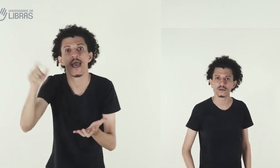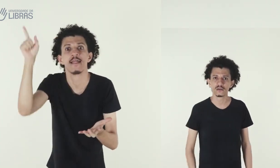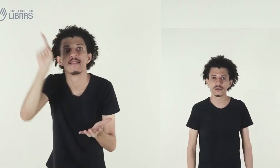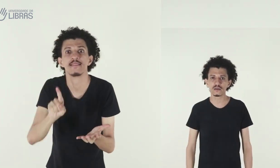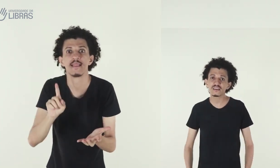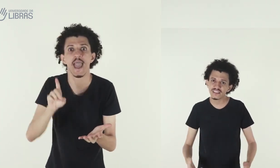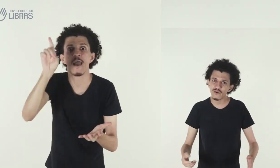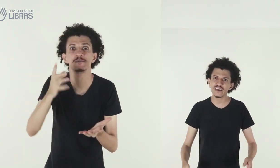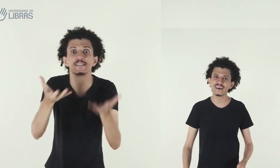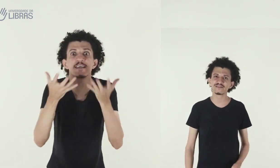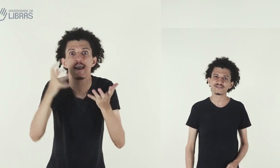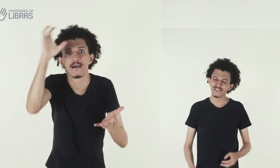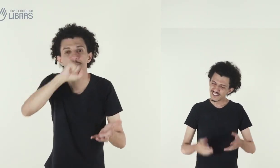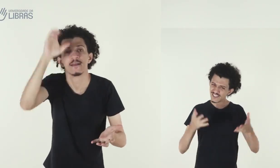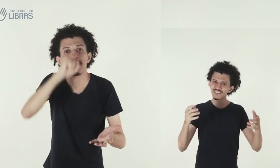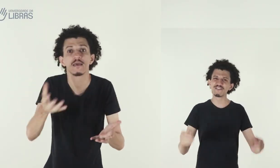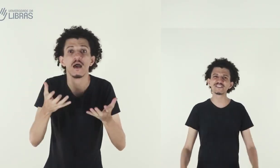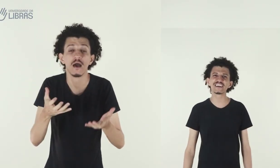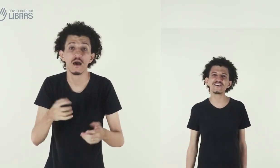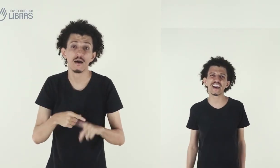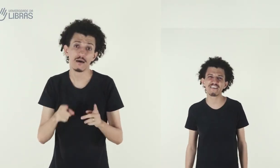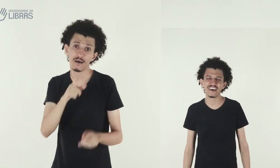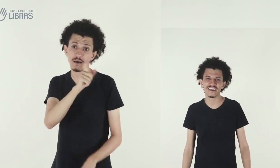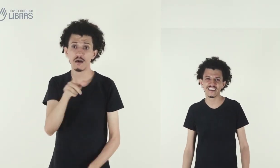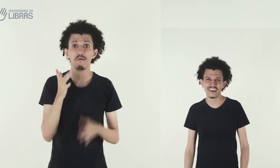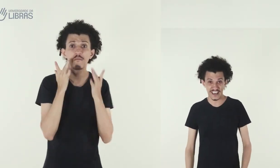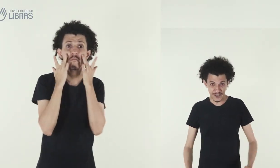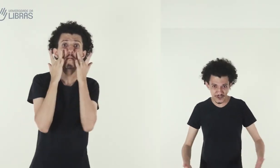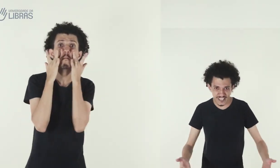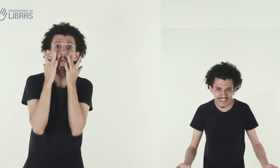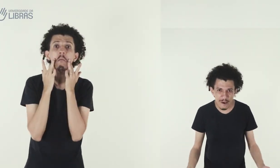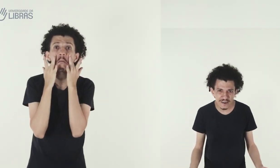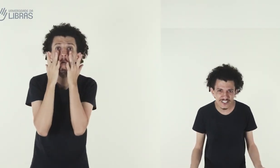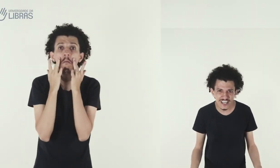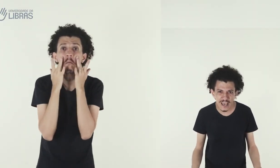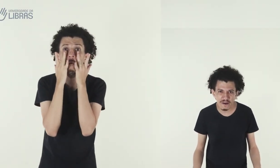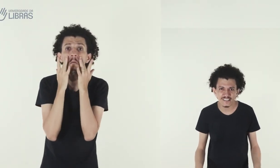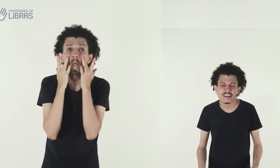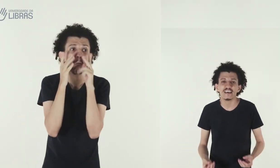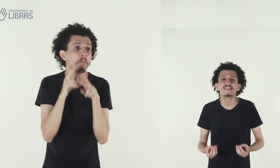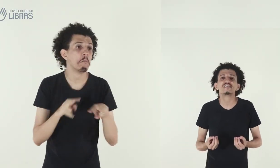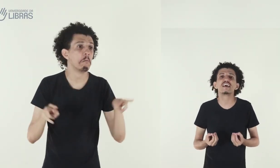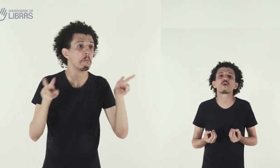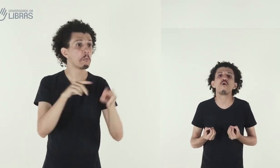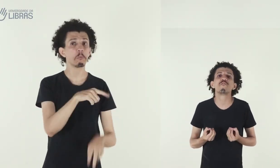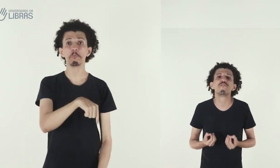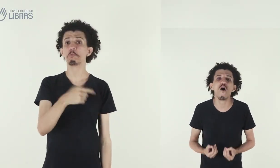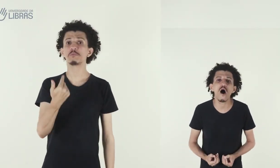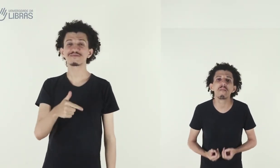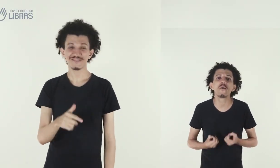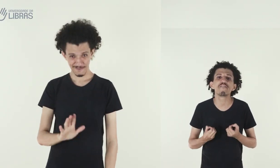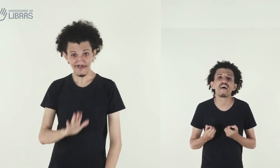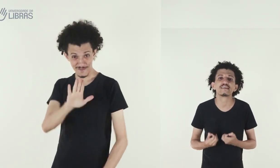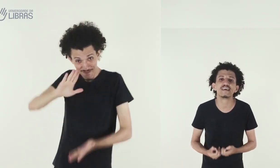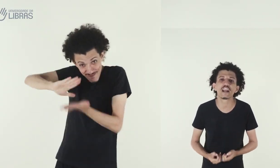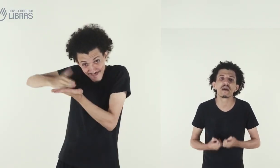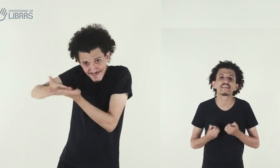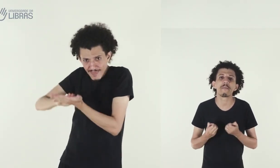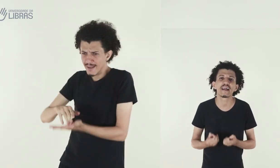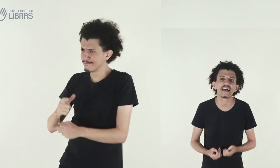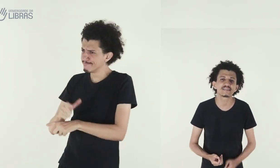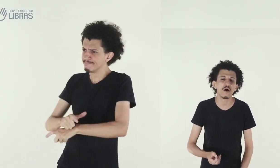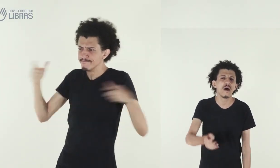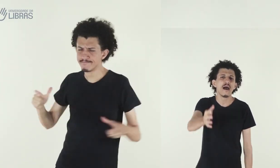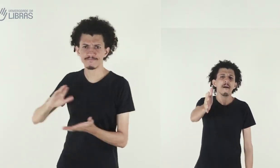viva. E estão aí. Só você que não quer ver. E os intérpretes de Libras se conformam em fazer